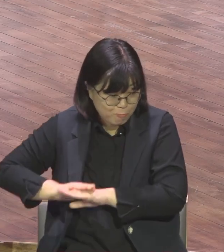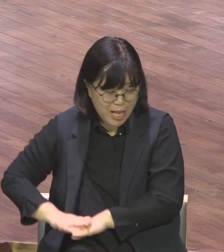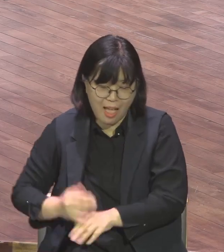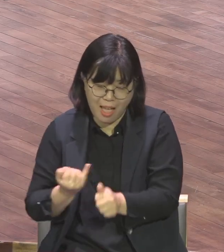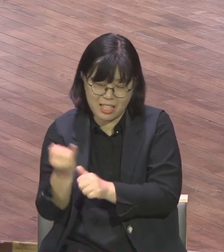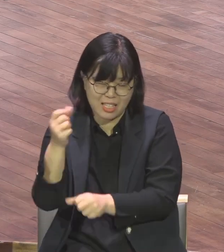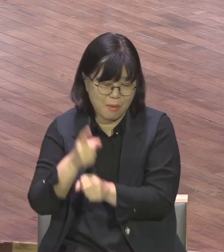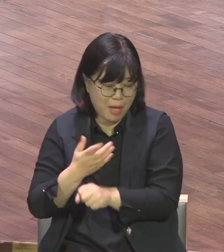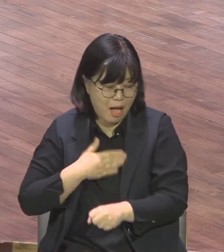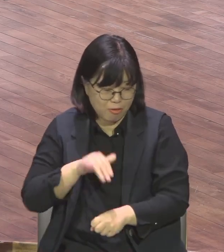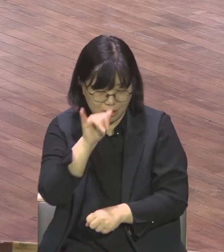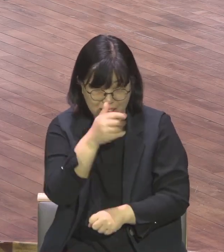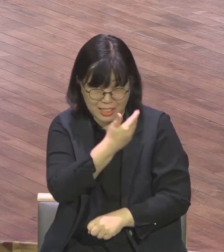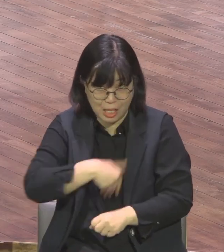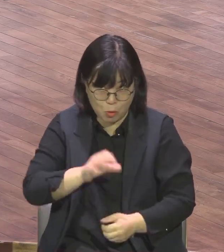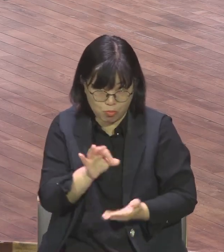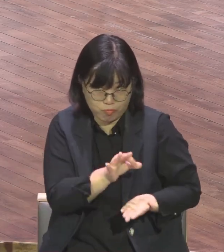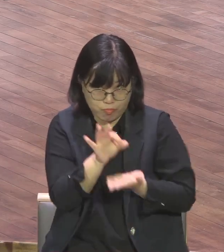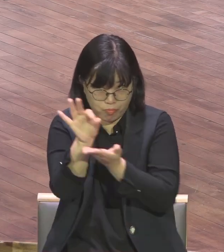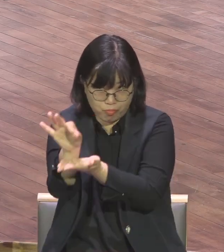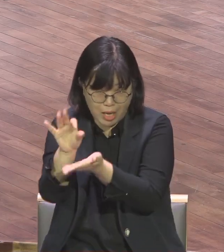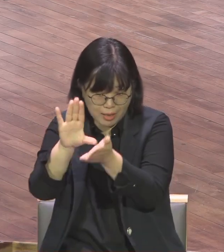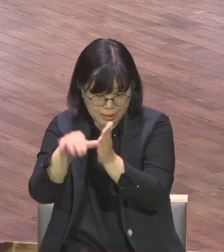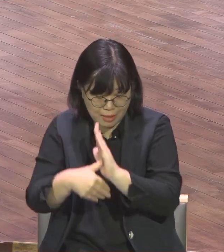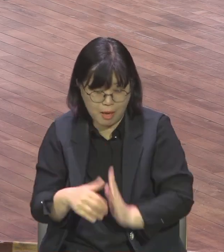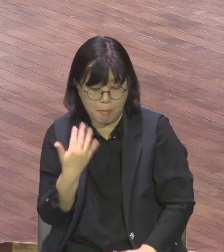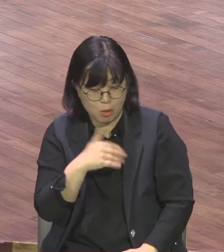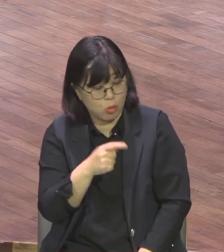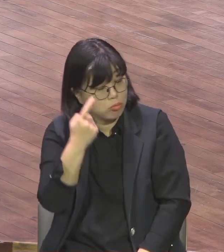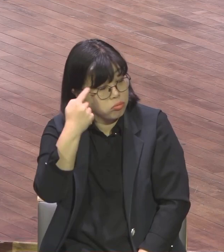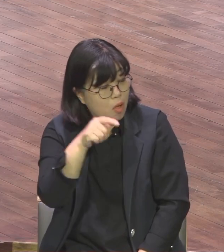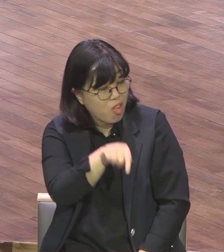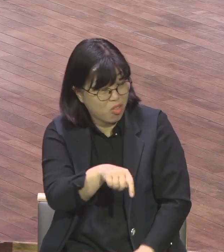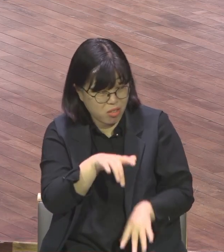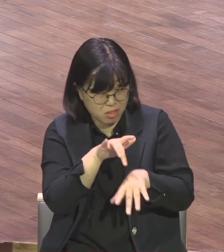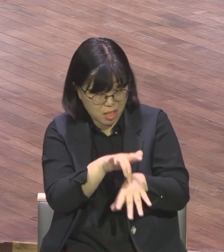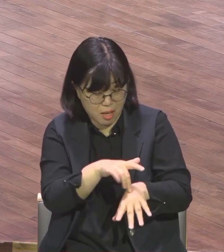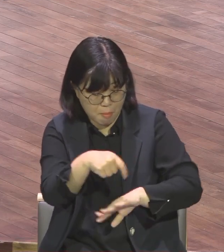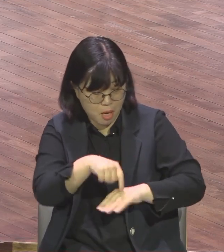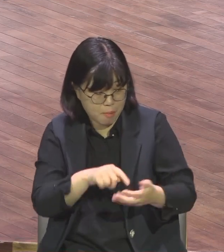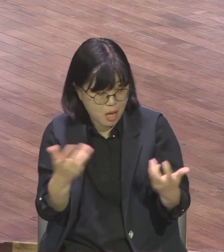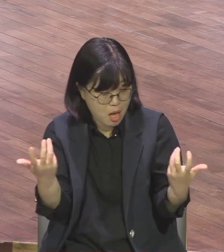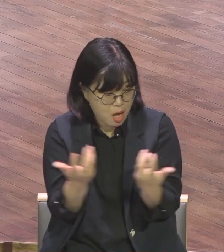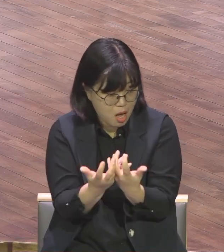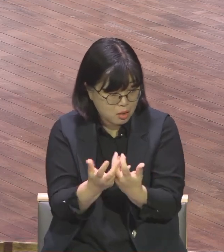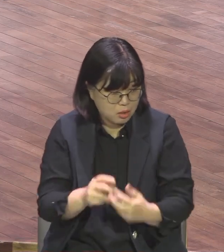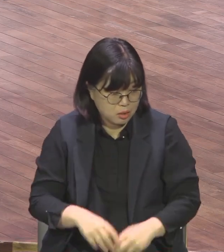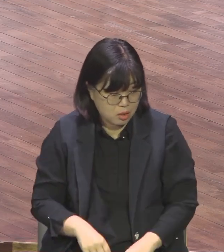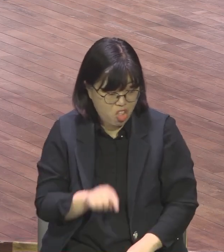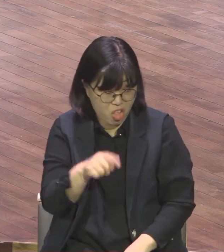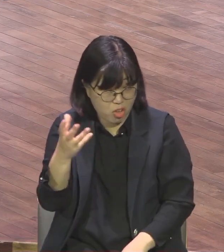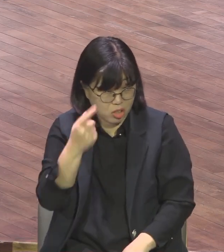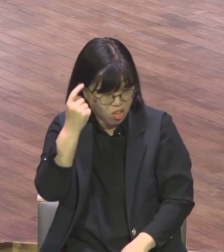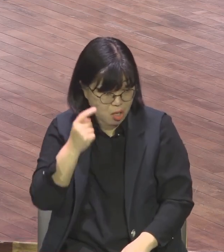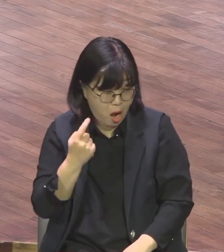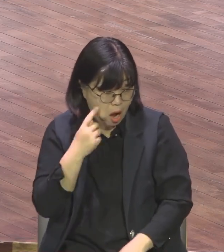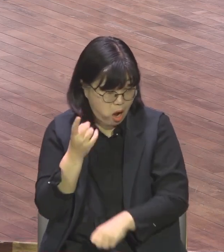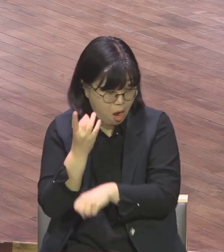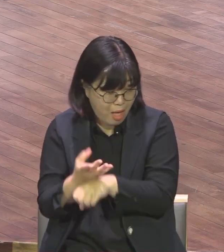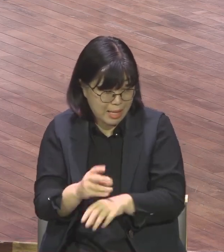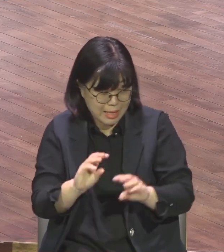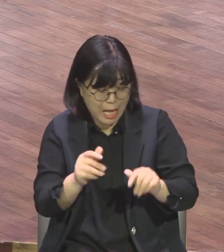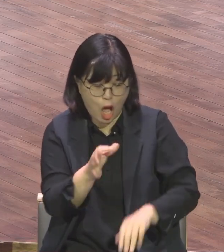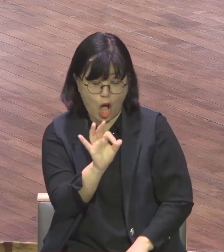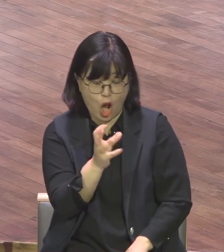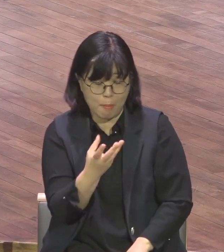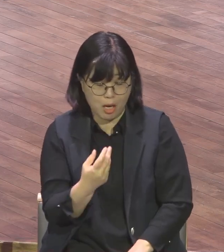가져다가 사도들의 발 앞에 두니 베드로가 이르되 아나니아야 어찌하여 사탄이 내 마음에 가득하여 내가 성령을 속이고 땅값